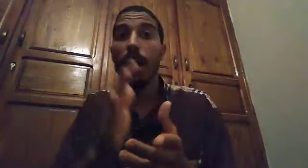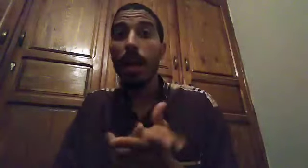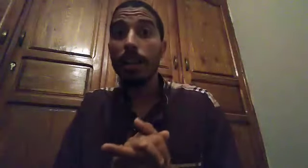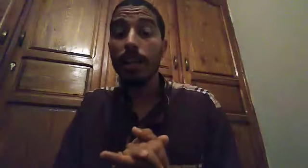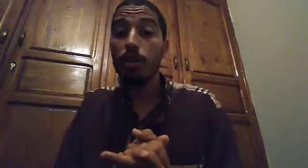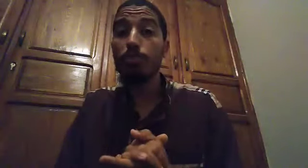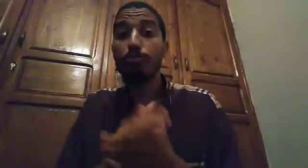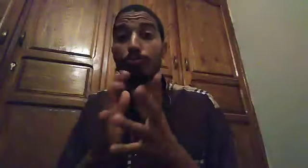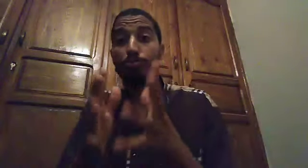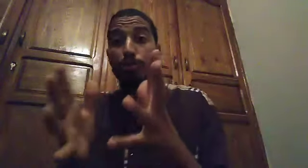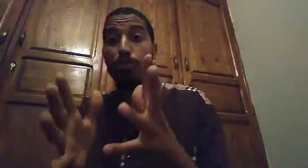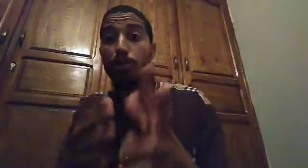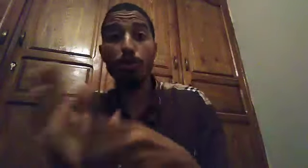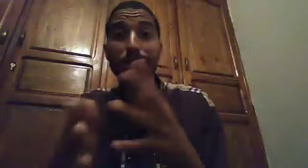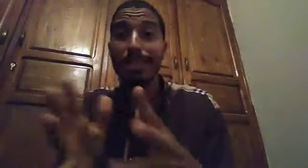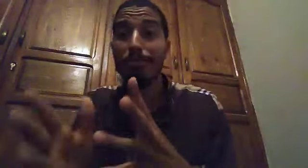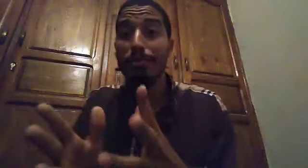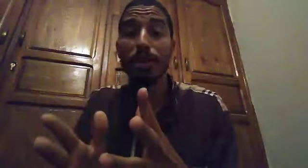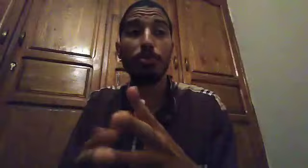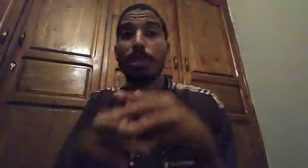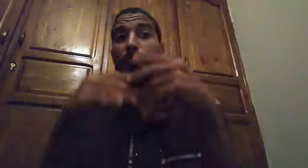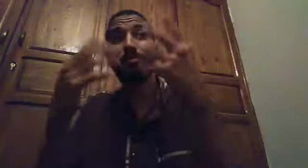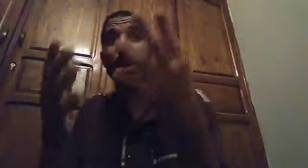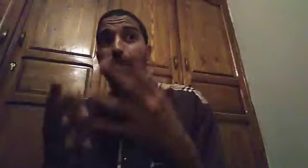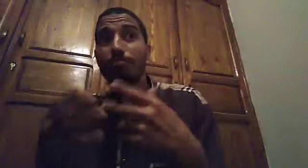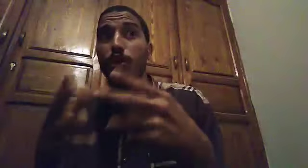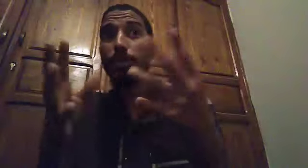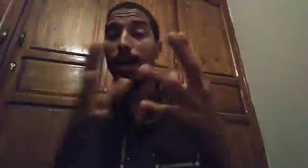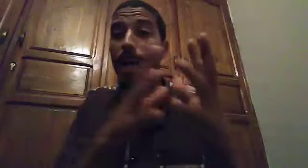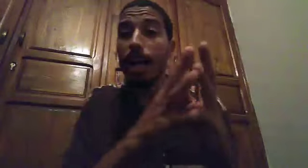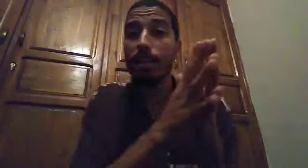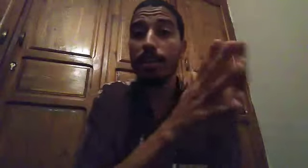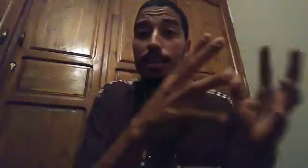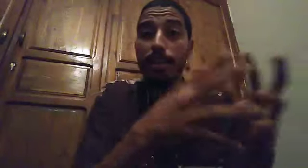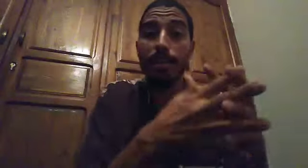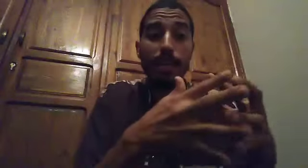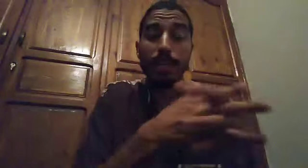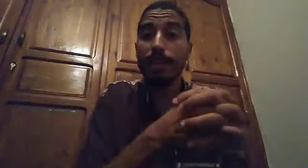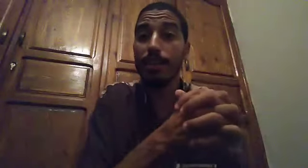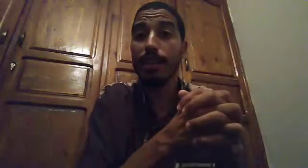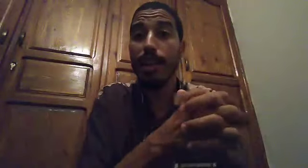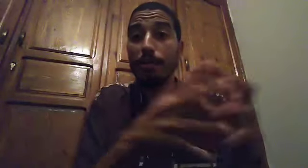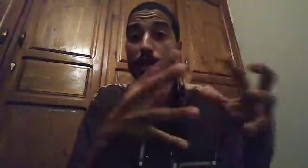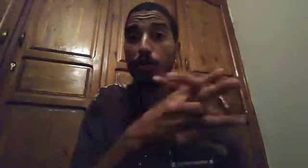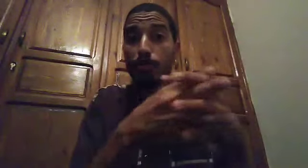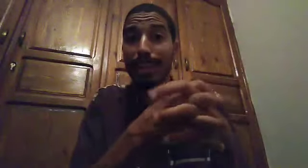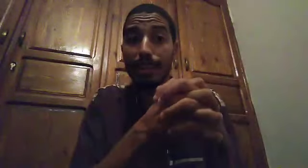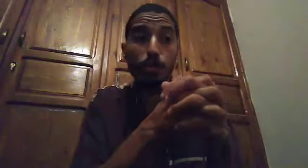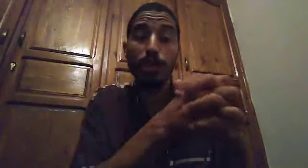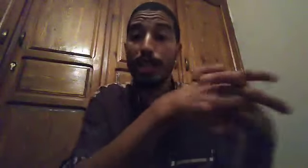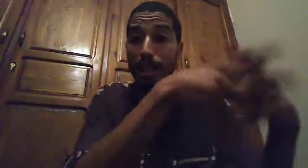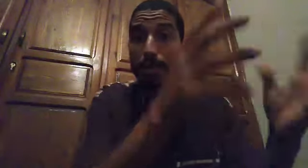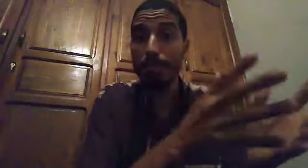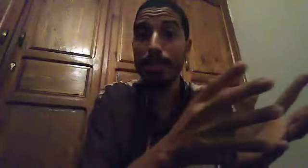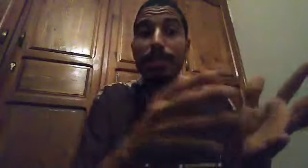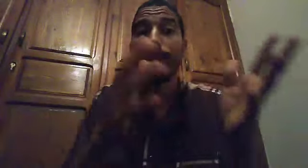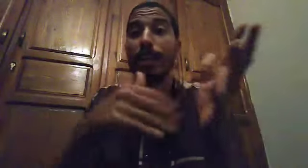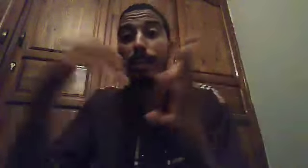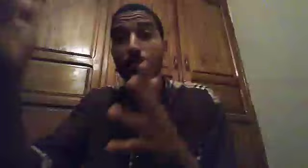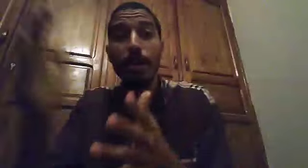قلت لكم الشوط الاول ميسي ما بانش بزاف، ما المهم على الاقل داك الاحتكار ديال اللاعبين او التكتل ديال اللاعبين على ميسي خلى دي ماريا